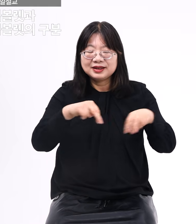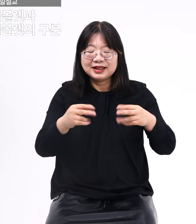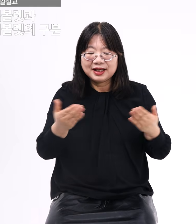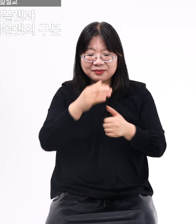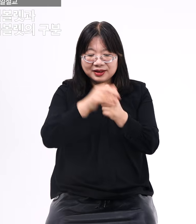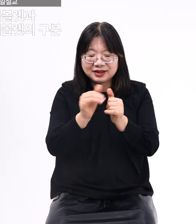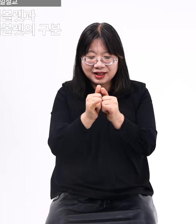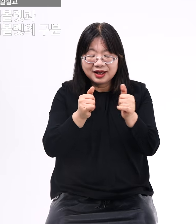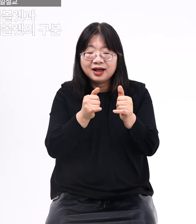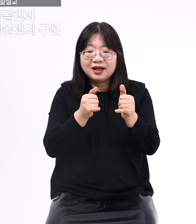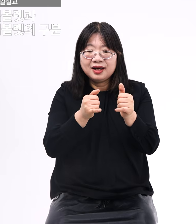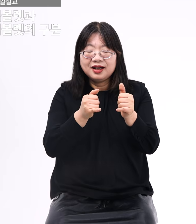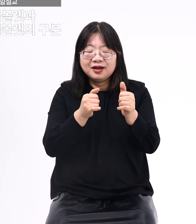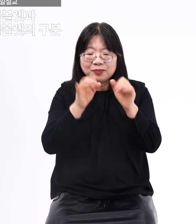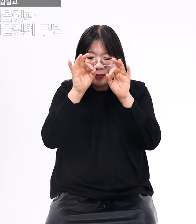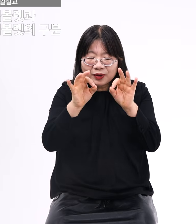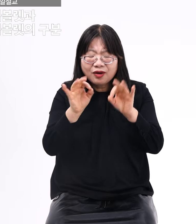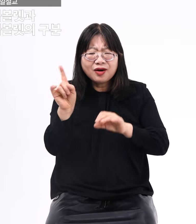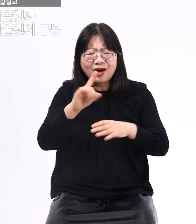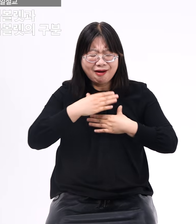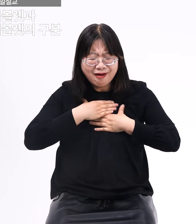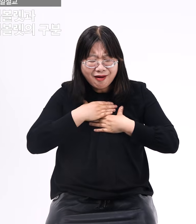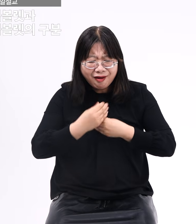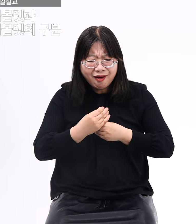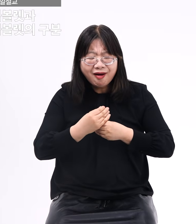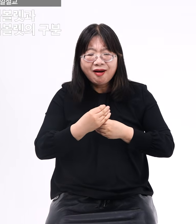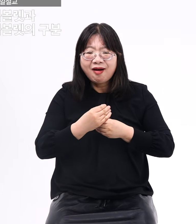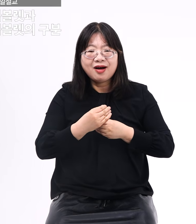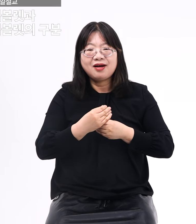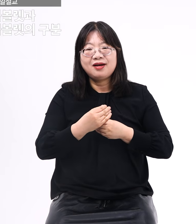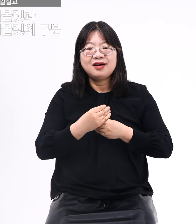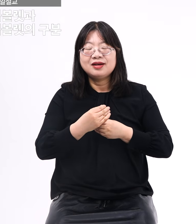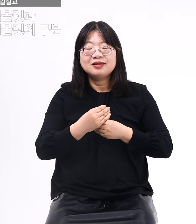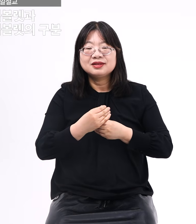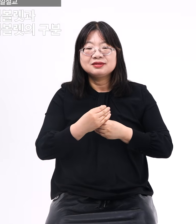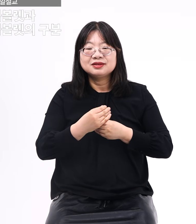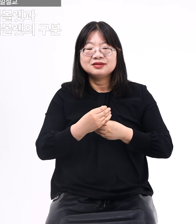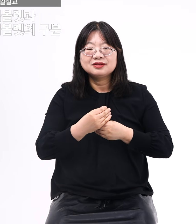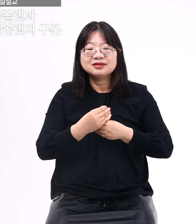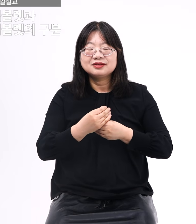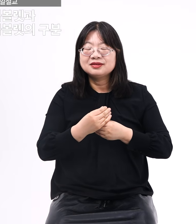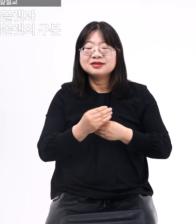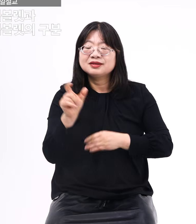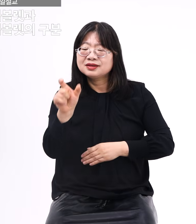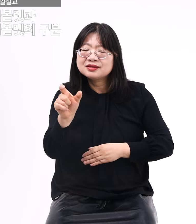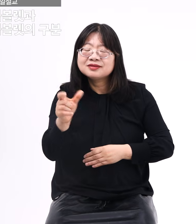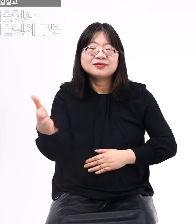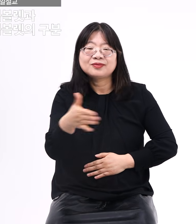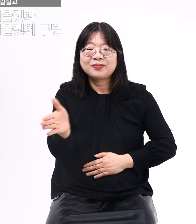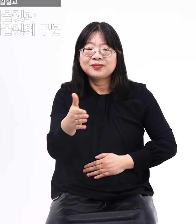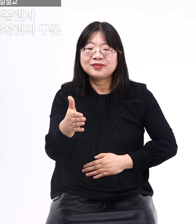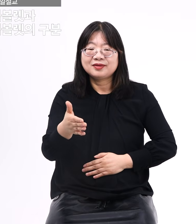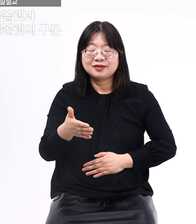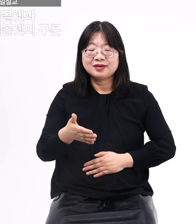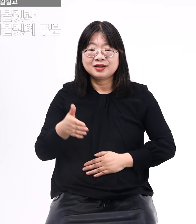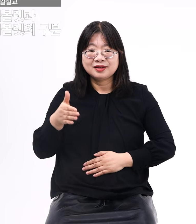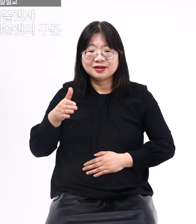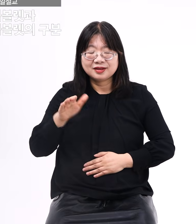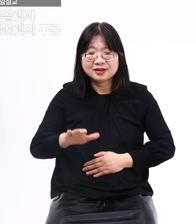어떤 안식이나 어떤 평안의 기록이 없어요. 그런데 이